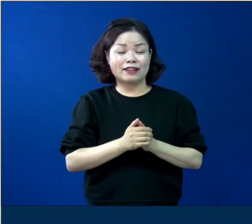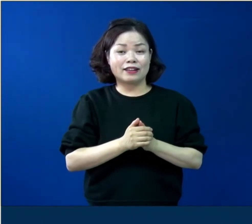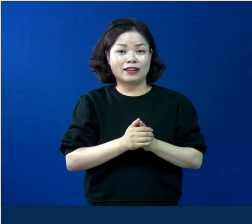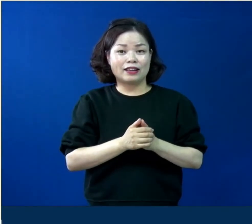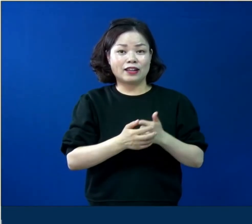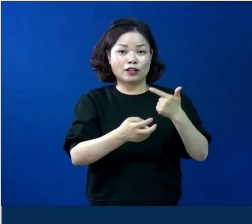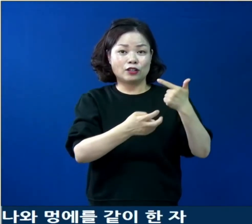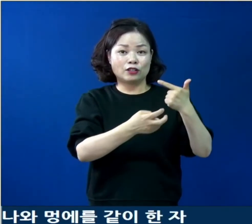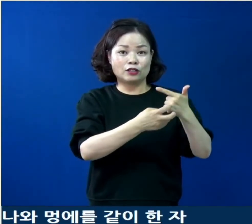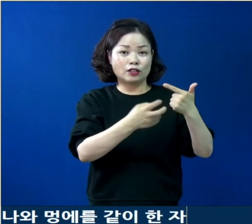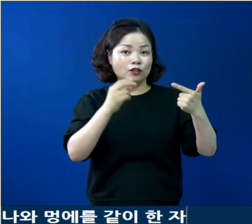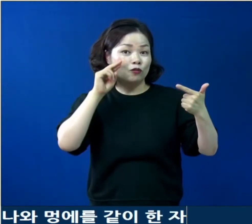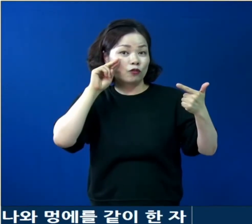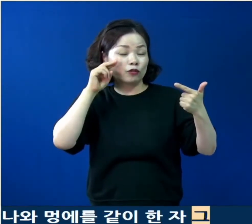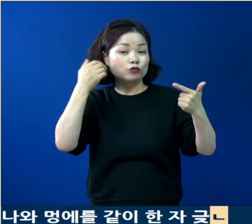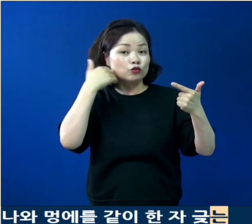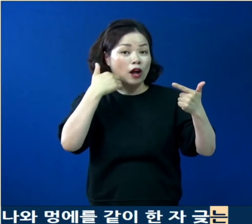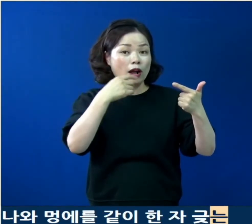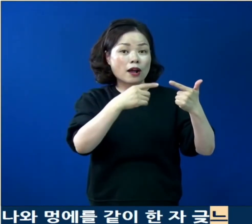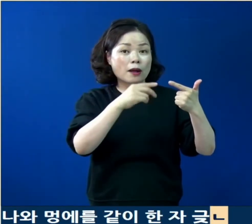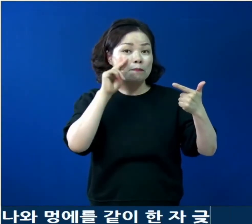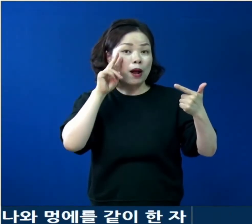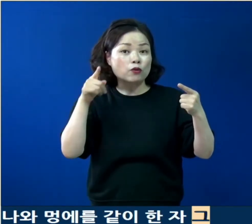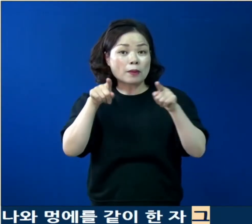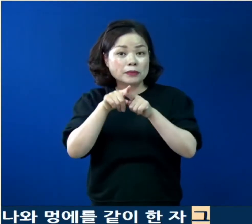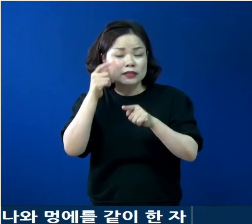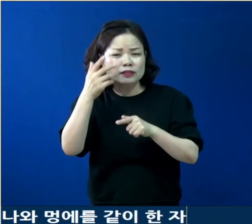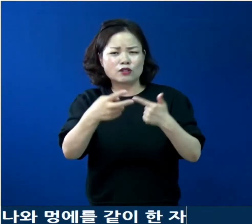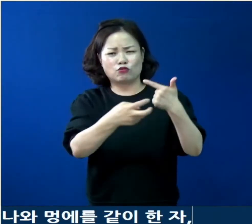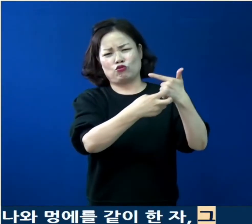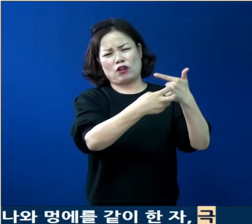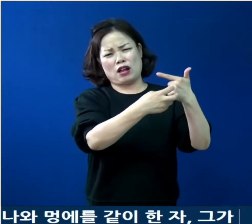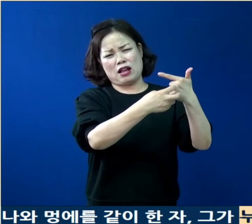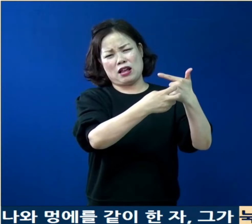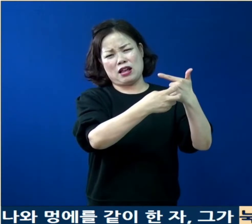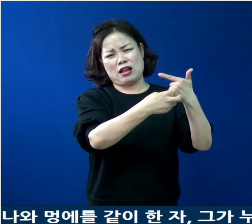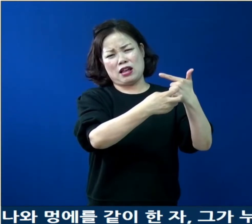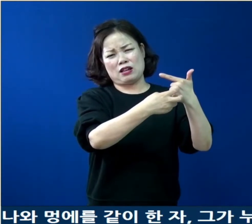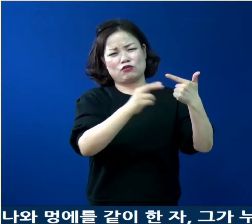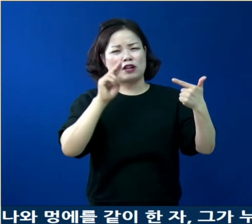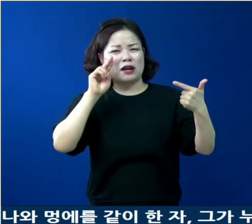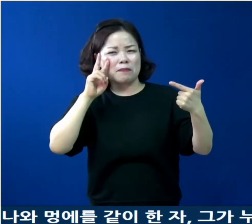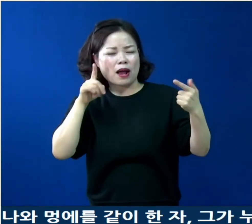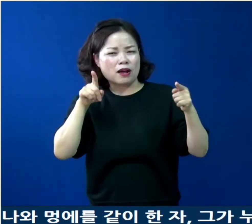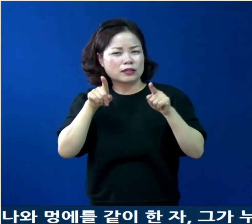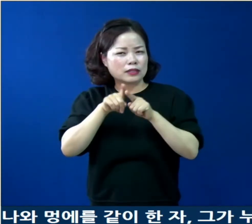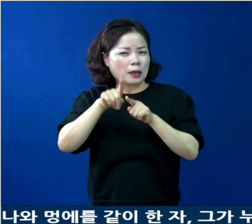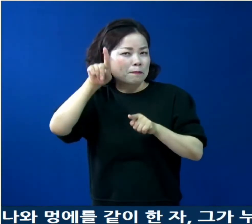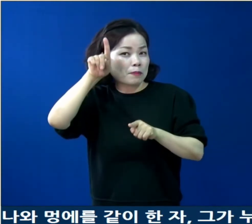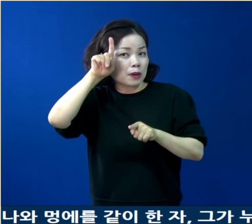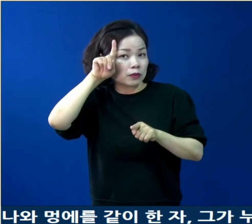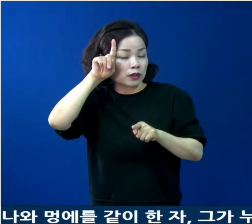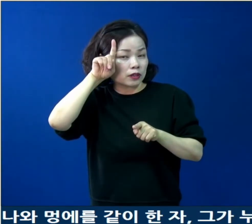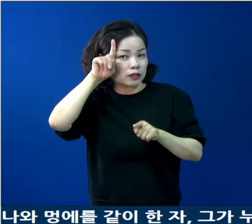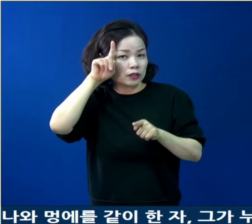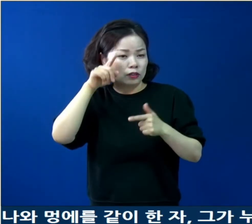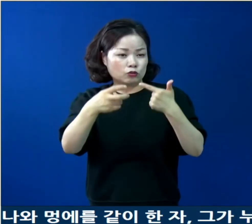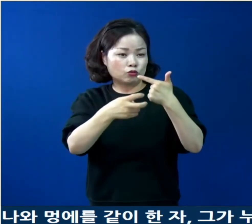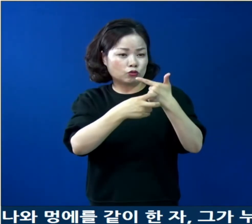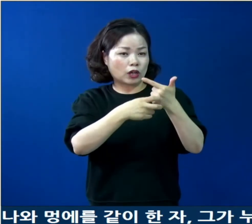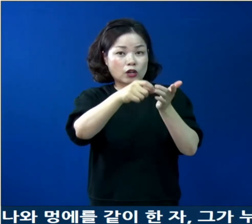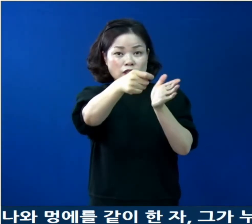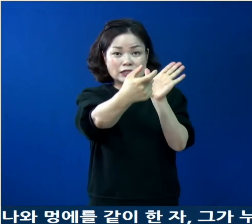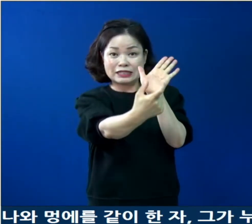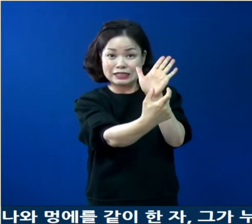누가 바울과 멍에를 같이 했습니까? 누가이죠. 물론 100% 성경에서 그게 누가라고 찝진